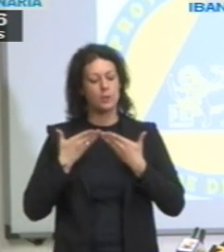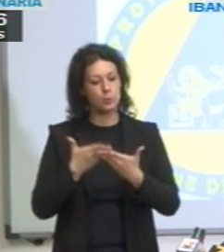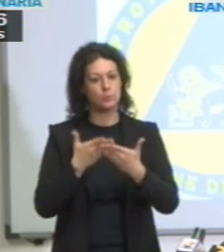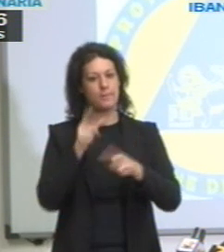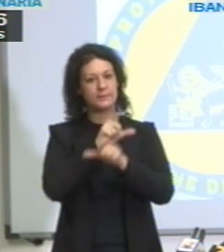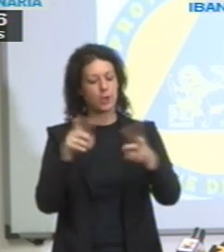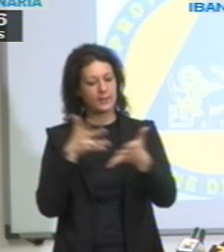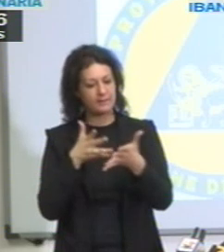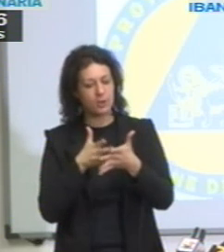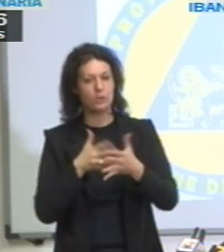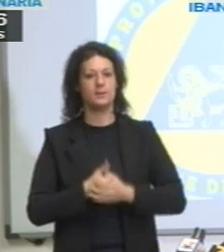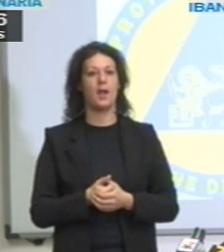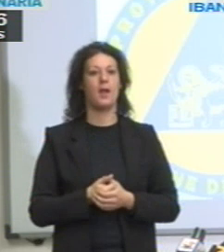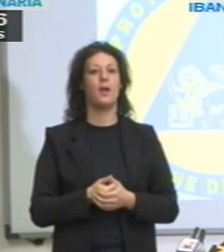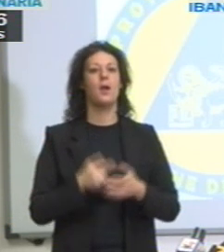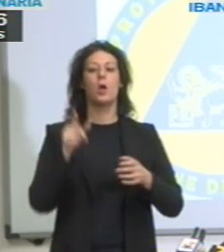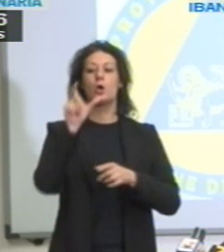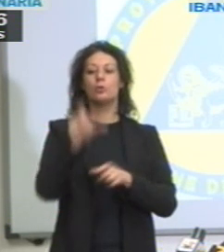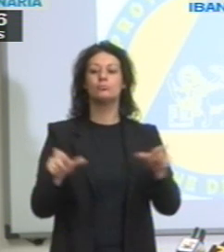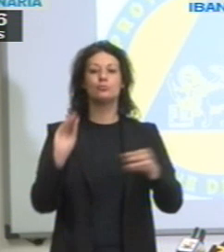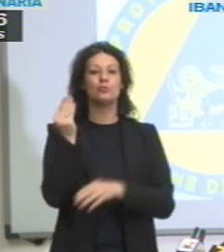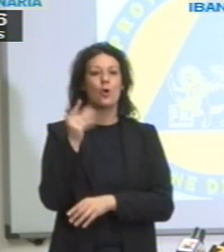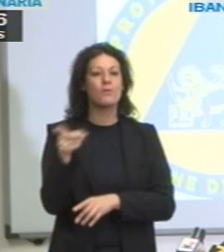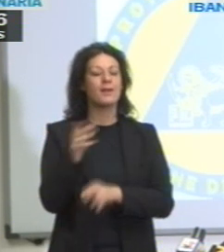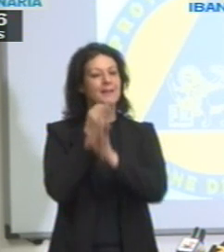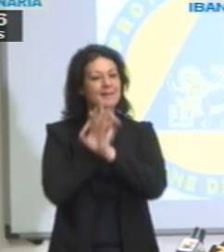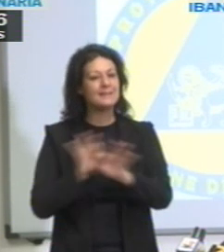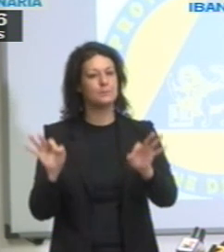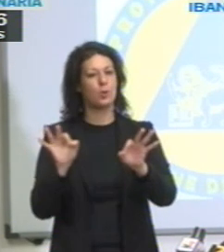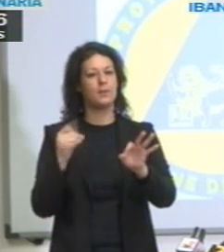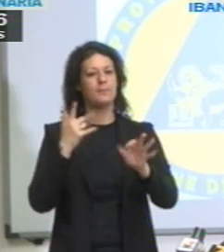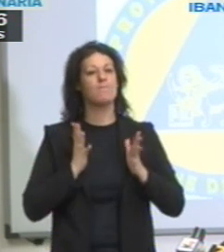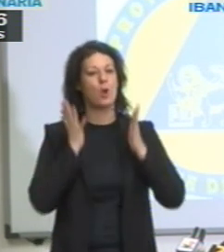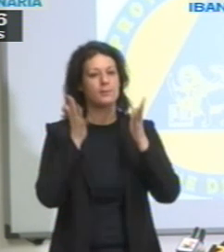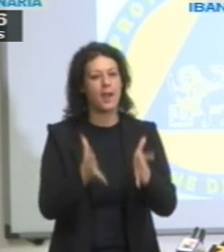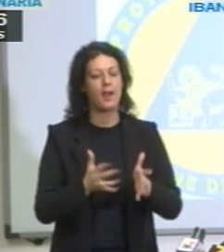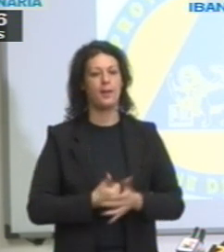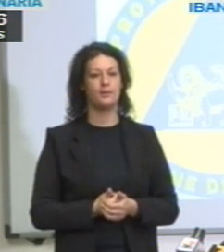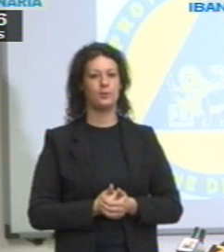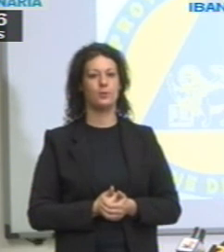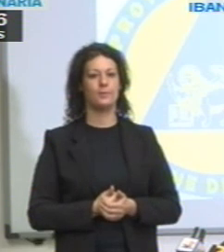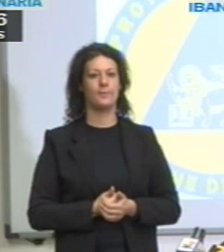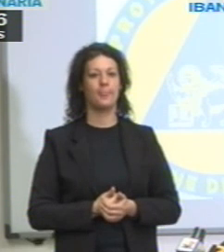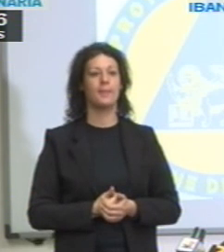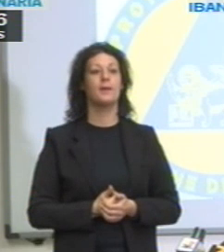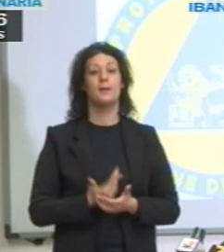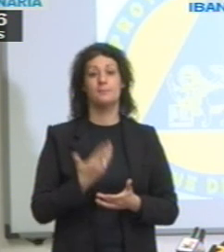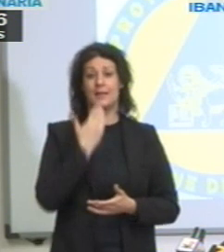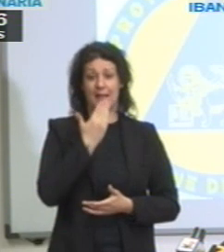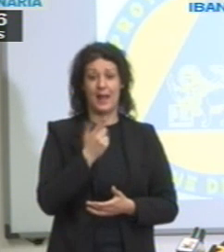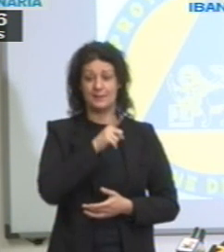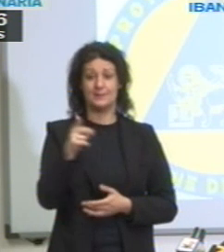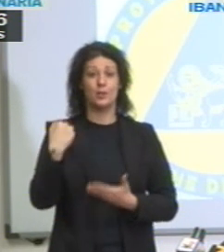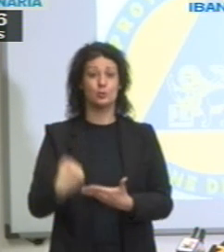grazie a tutti i giovani che si sono messi a disposizione nelle associazioni di volontariato e grazie anche al sostegno che danno le